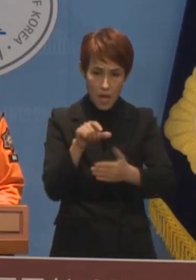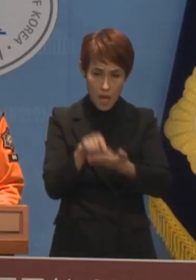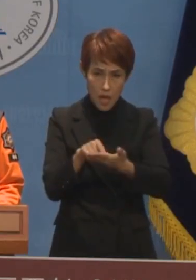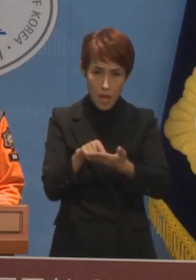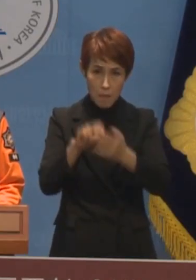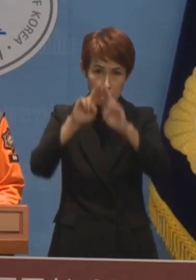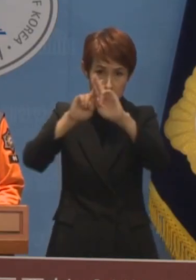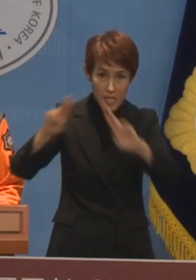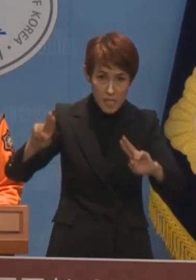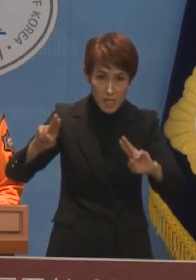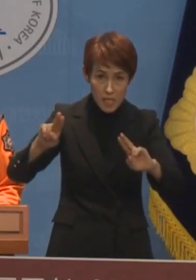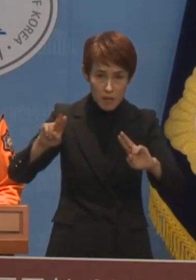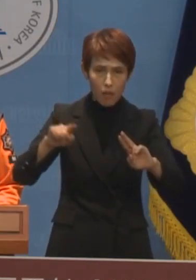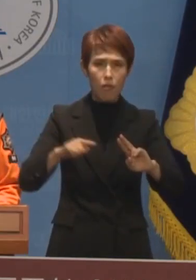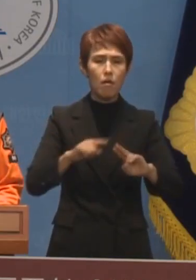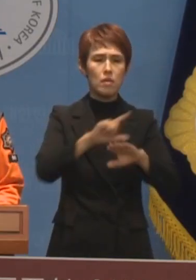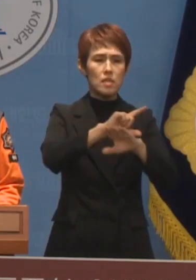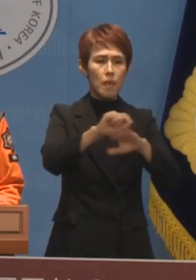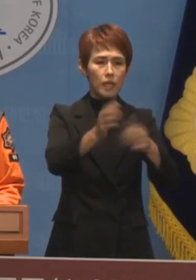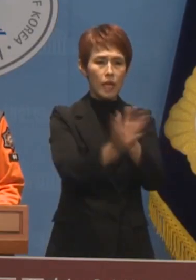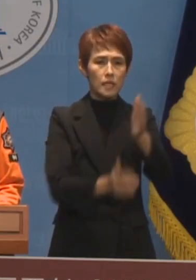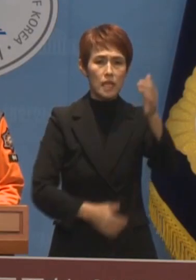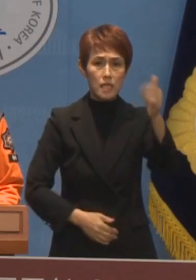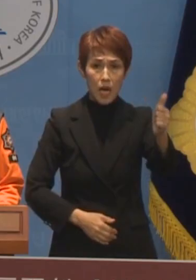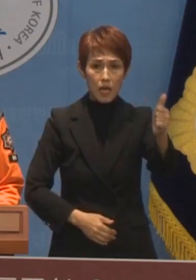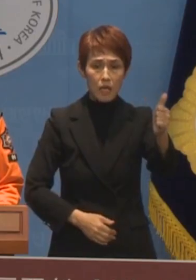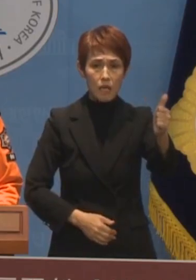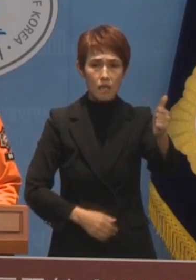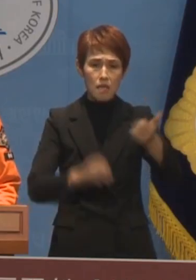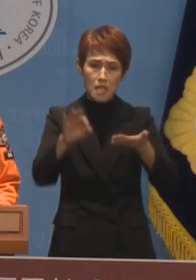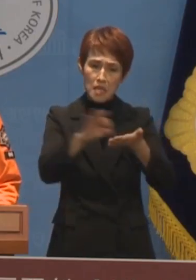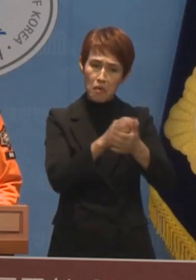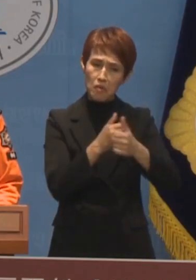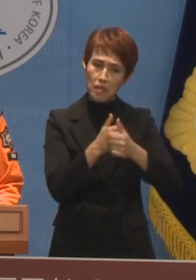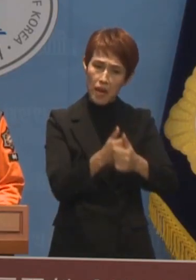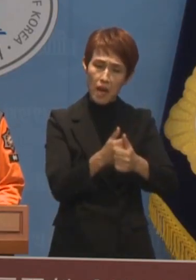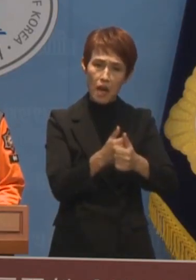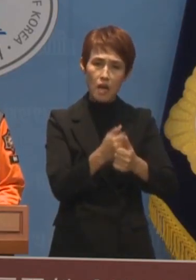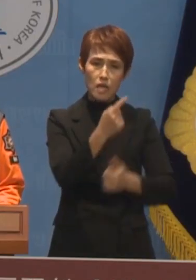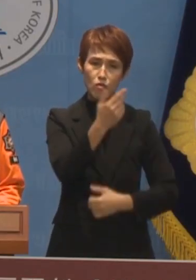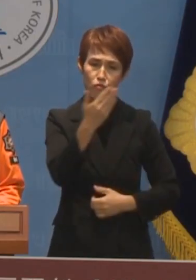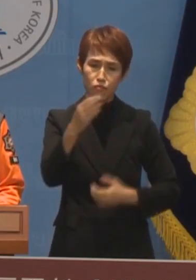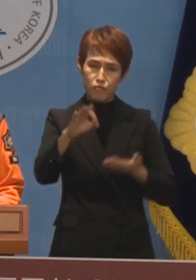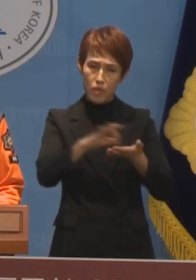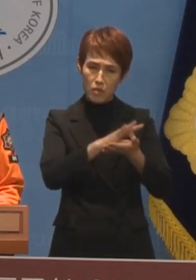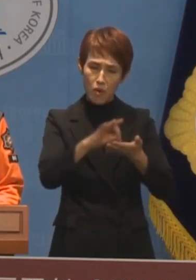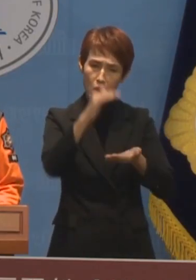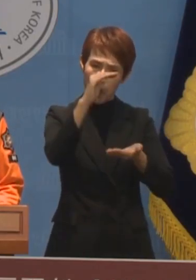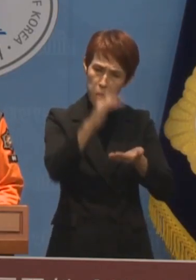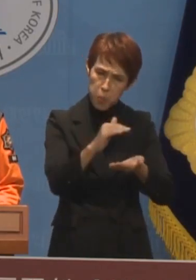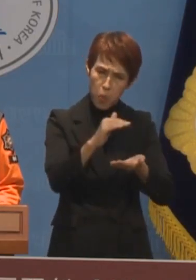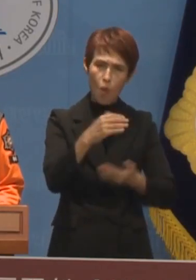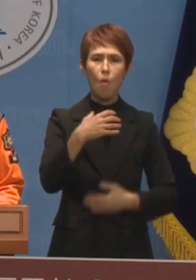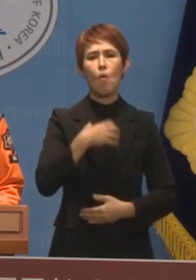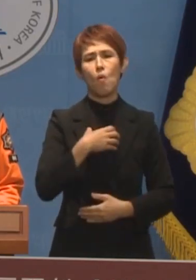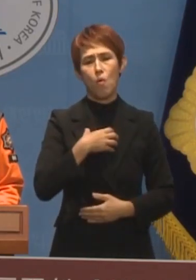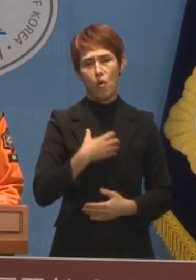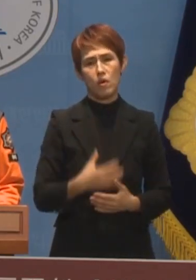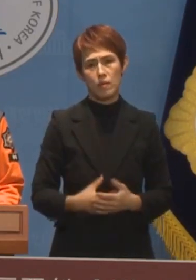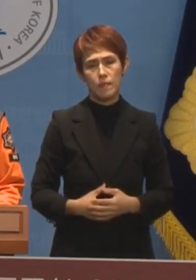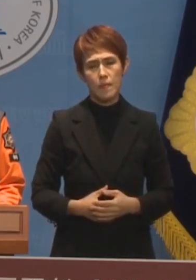경우 지방자치단체장이 재정 상황에 따라 소방 재정이 크게 위축될 우려가